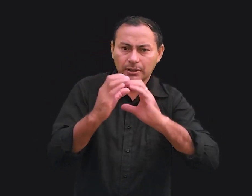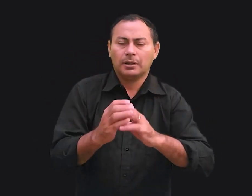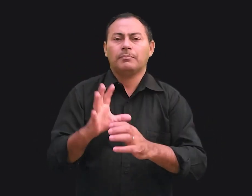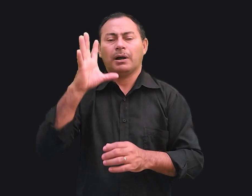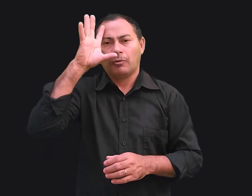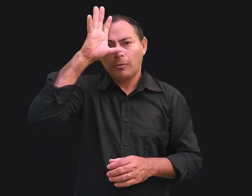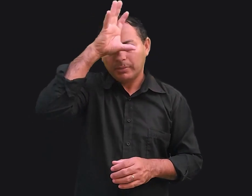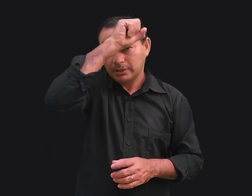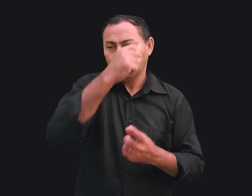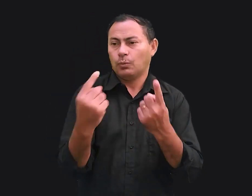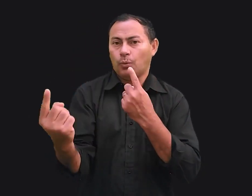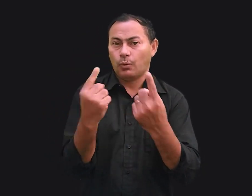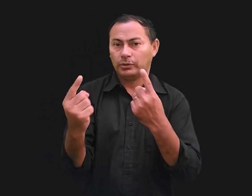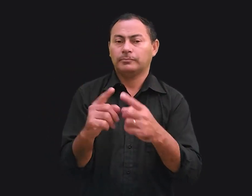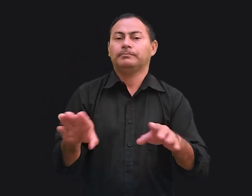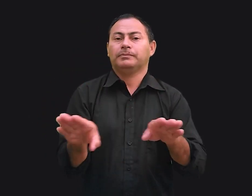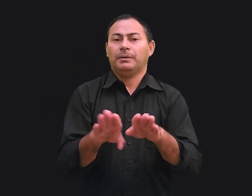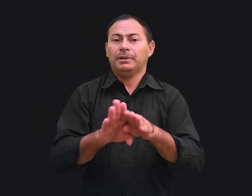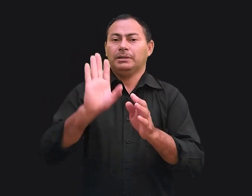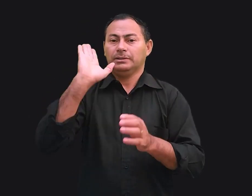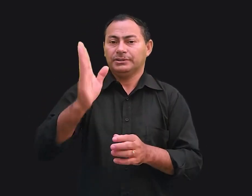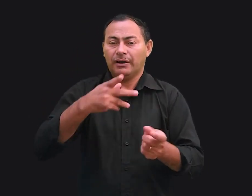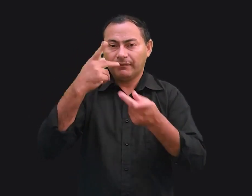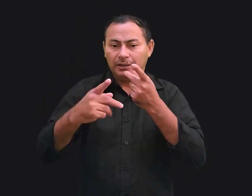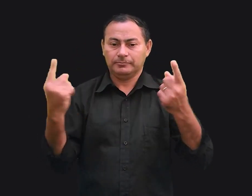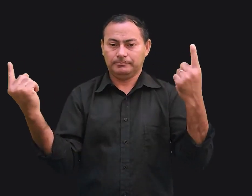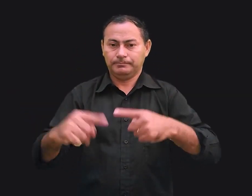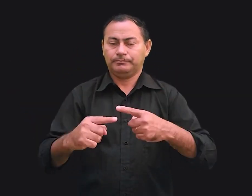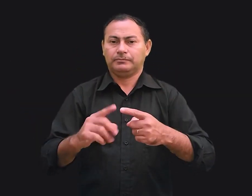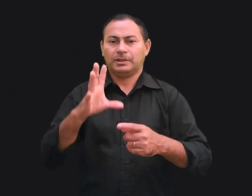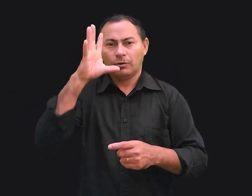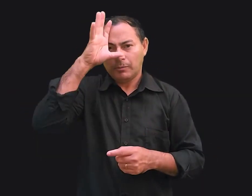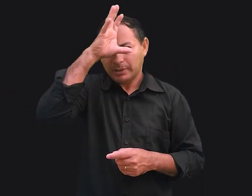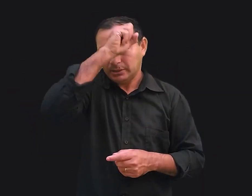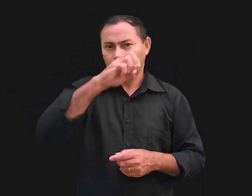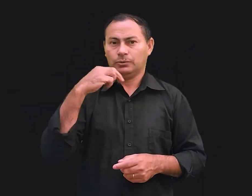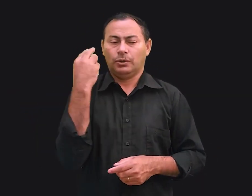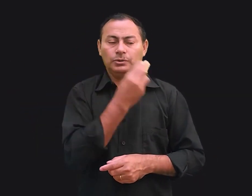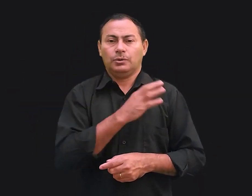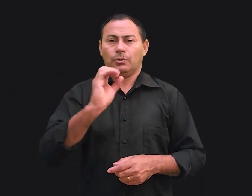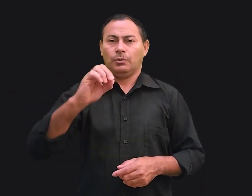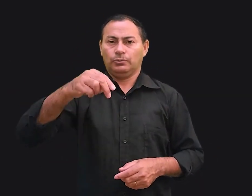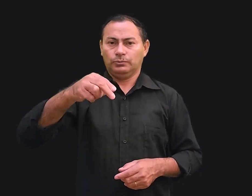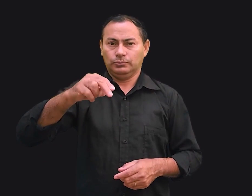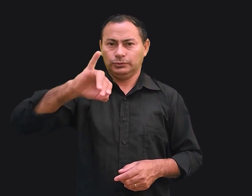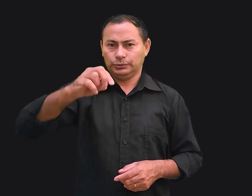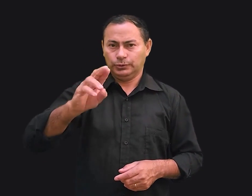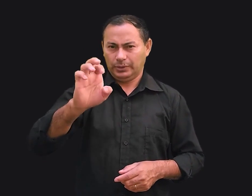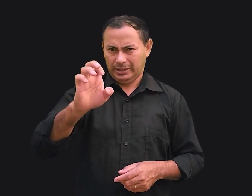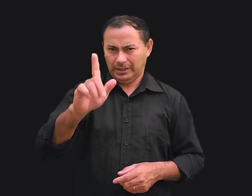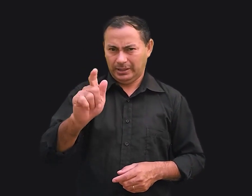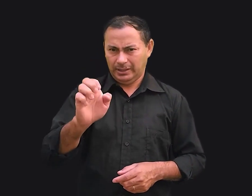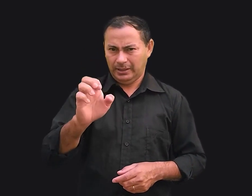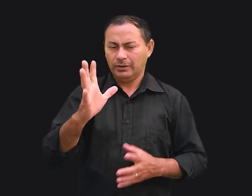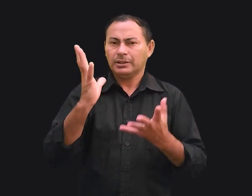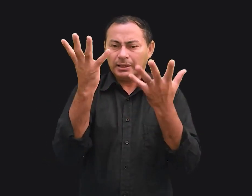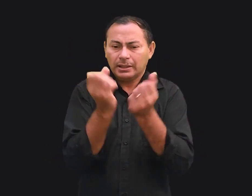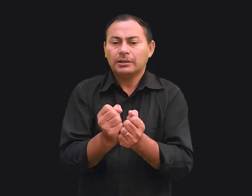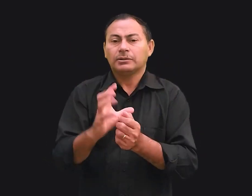para compreender o outro. Também já falamos sobre o desafio que é compreender nosso cônjuge. Você só aceita esse desafio quando toma a